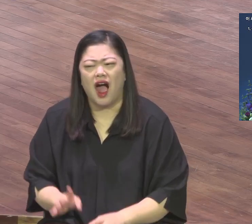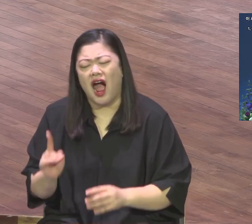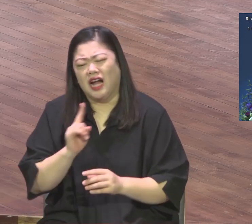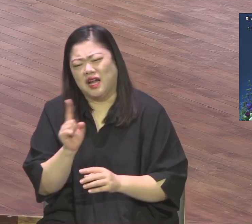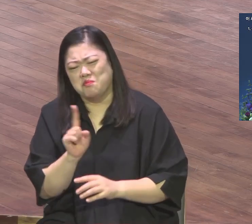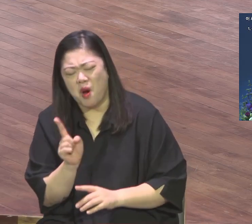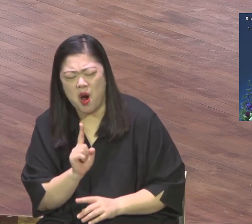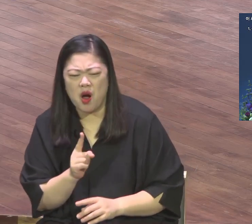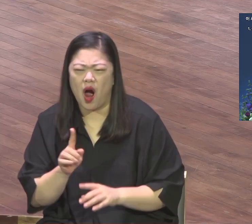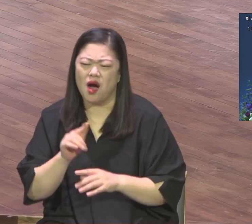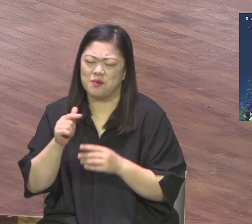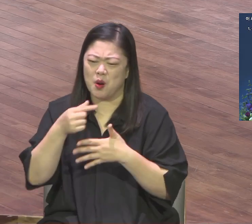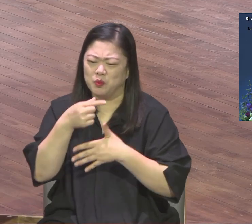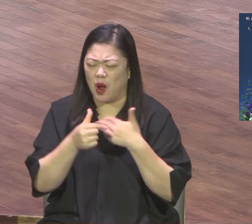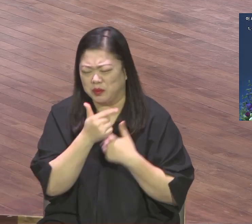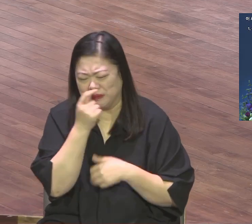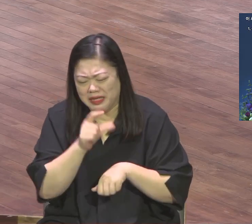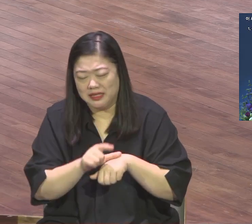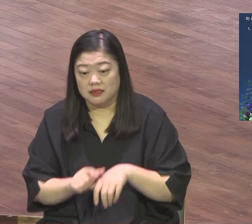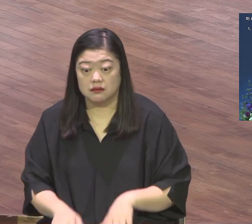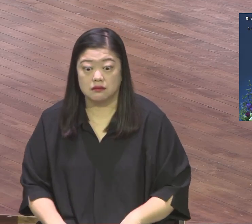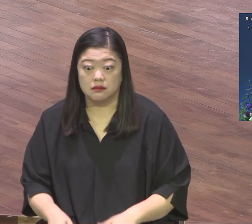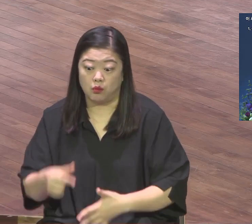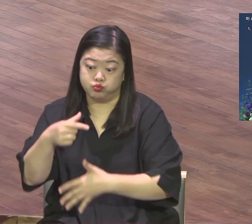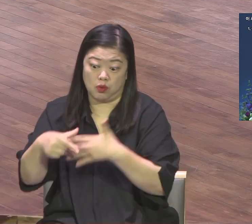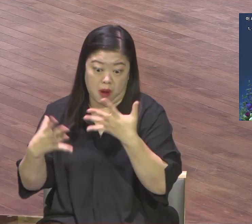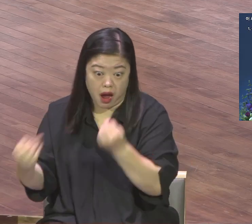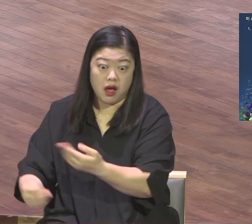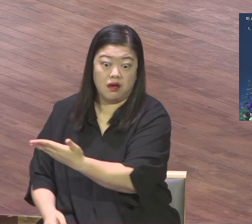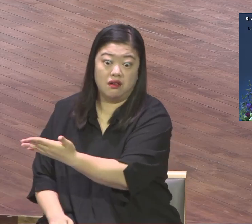영계는 시스템이 완벽하게 되어 있으니까.